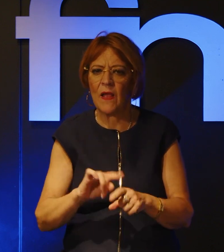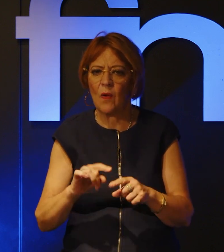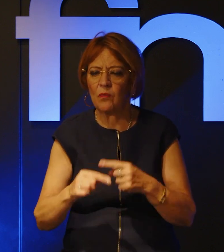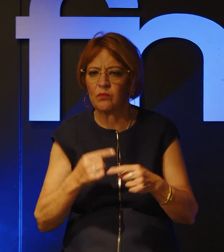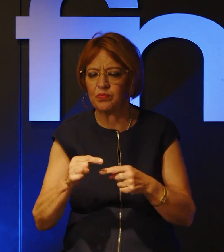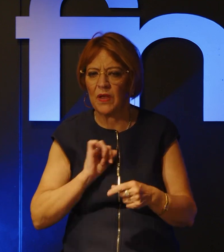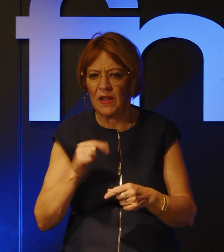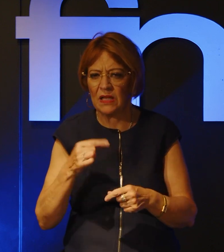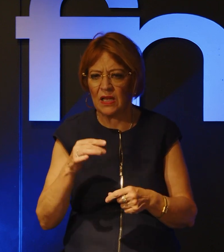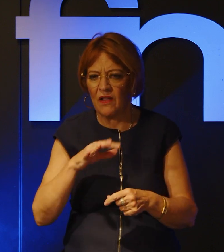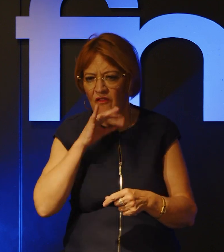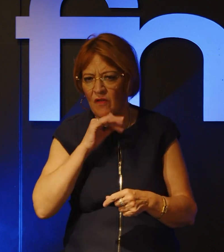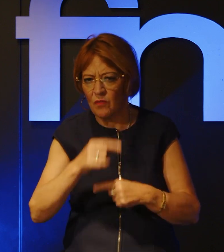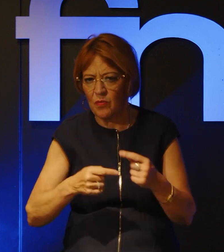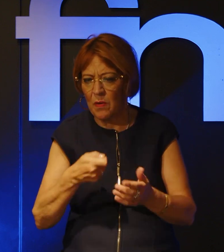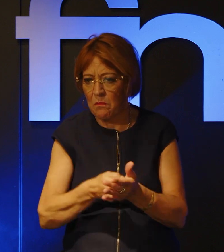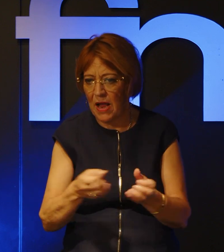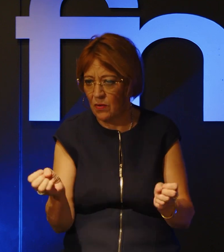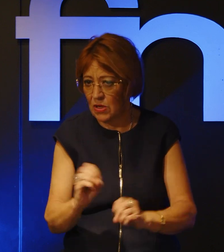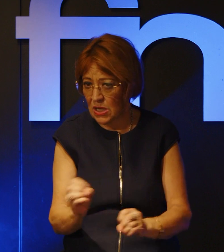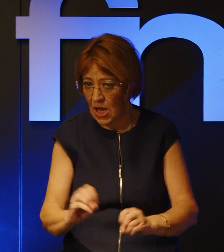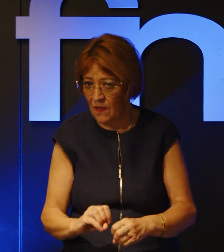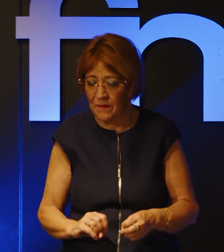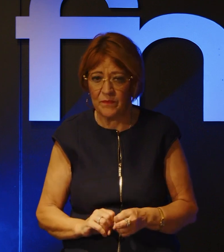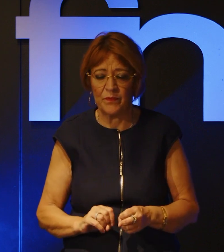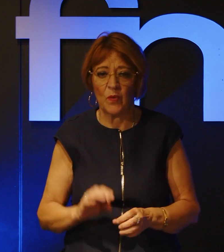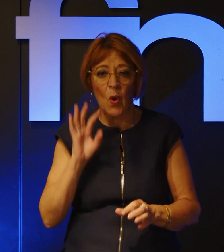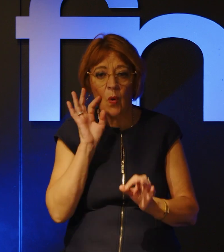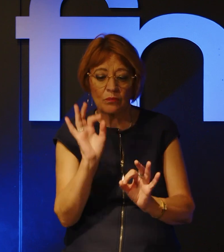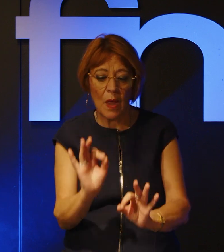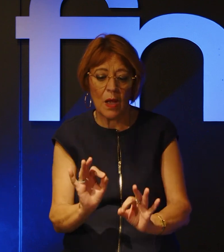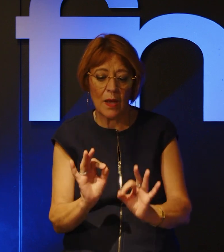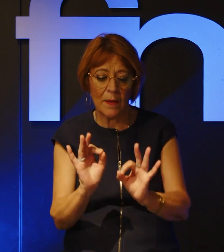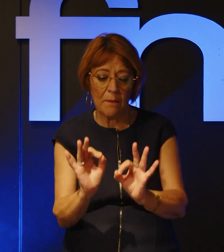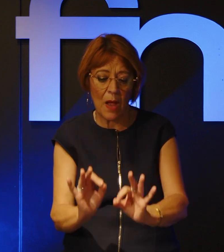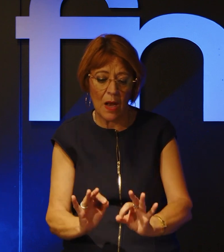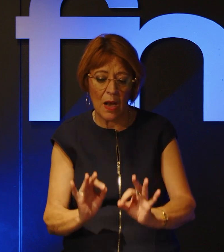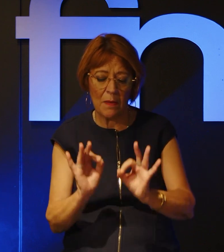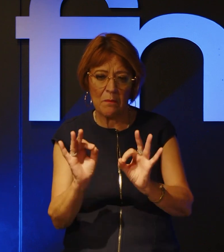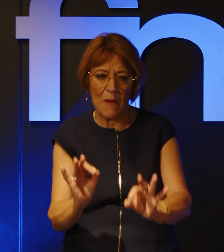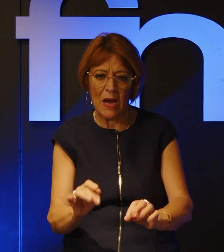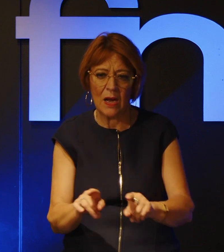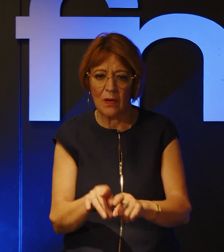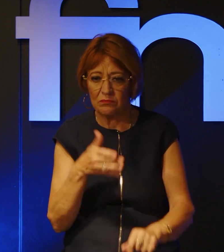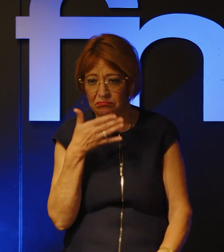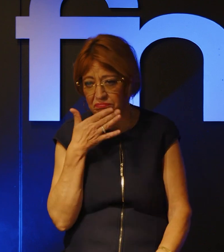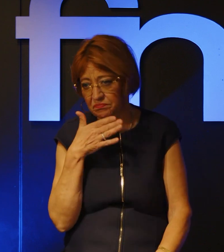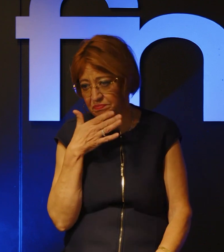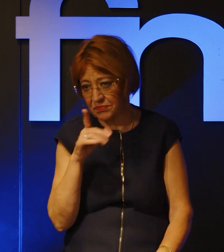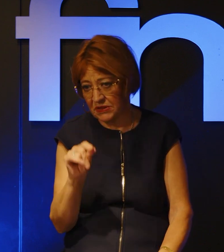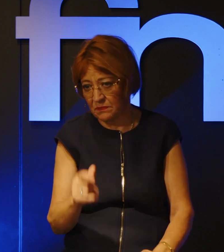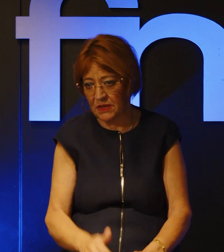ao contrário do trabalho produtivo é o trabalho não pago é o trabalho de cuidar e normalmente é um trabalho mais precarizado e